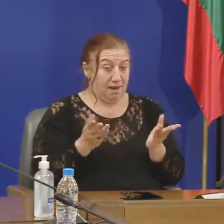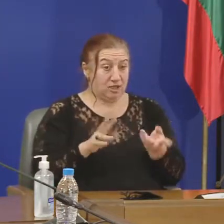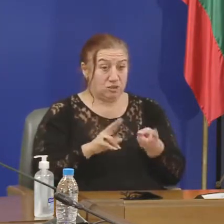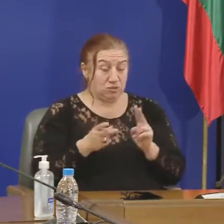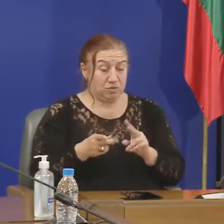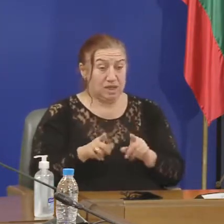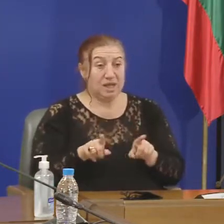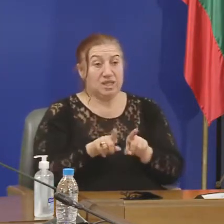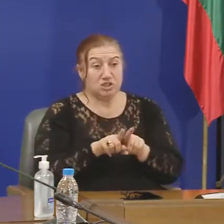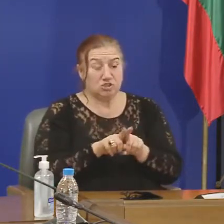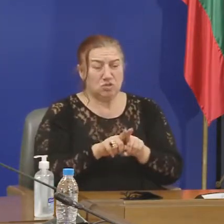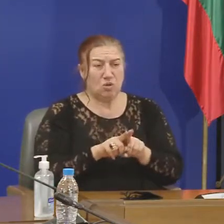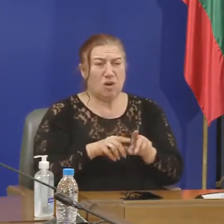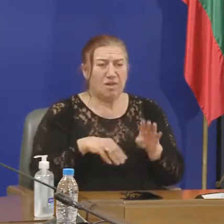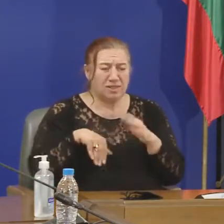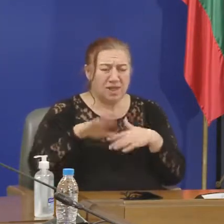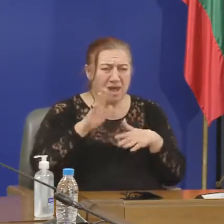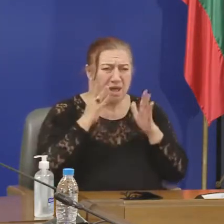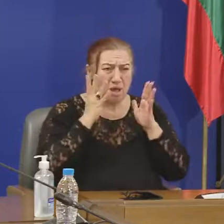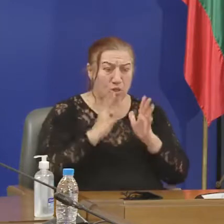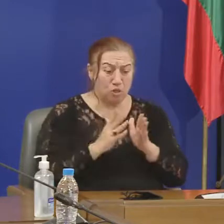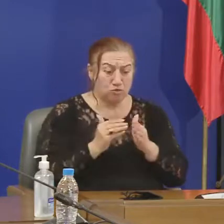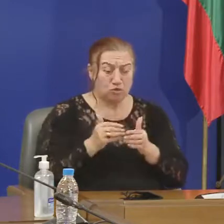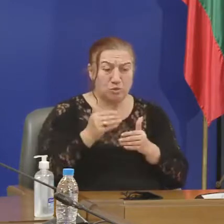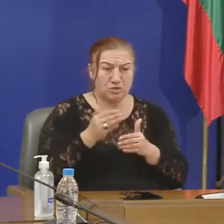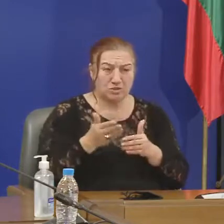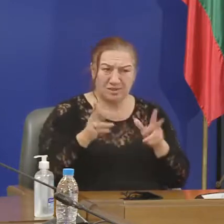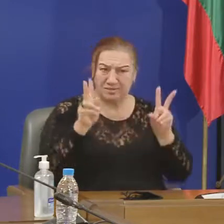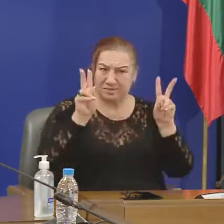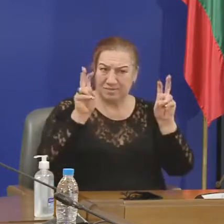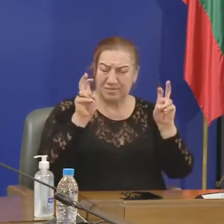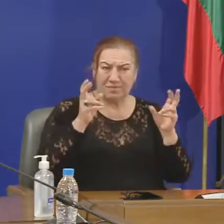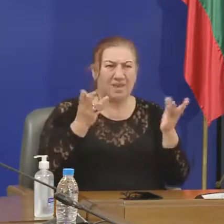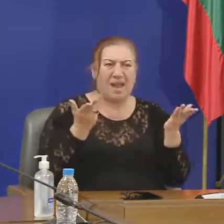предстои, цитирам. Какво е най-лошото, което